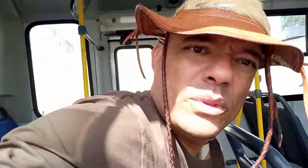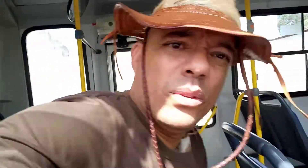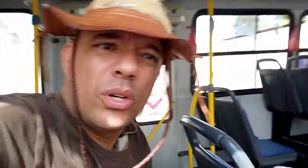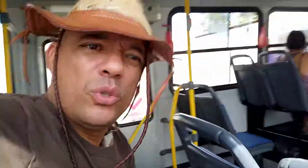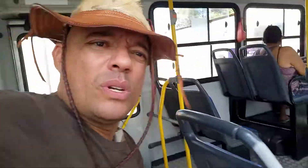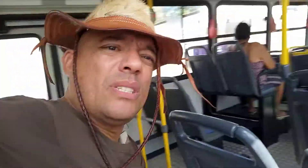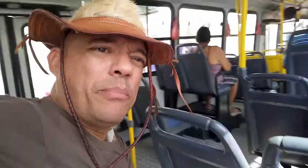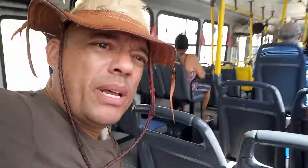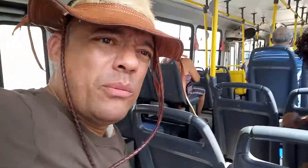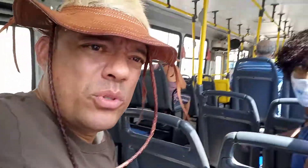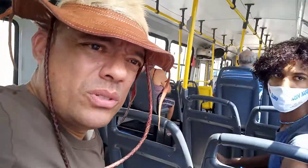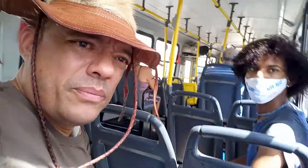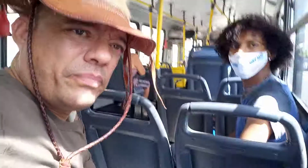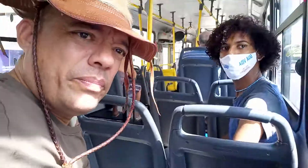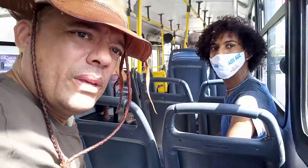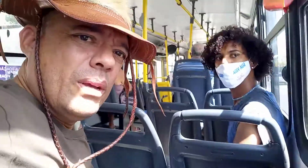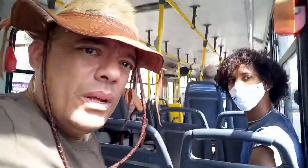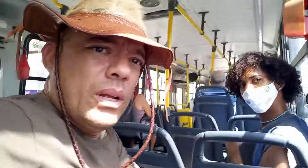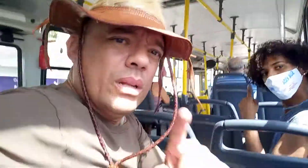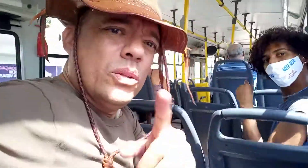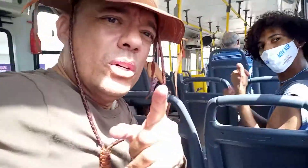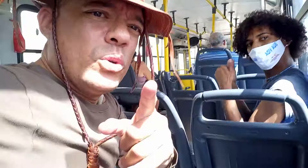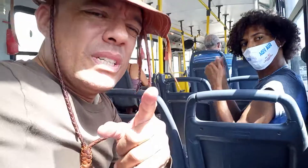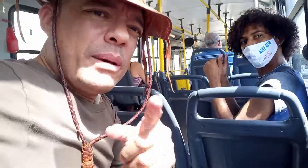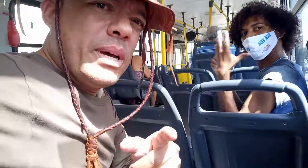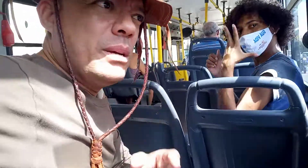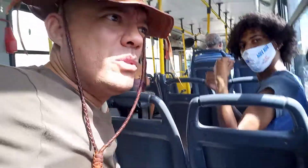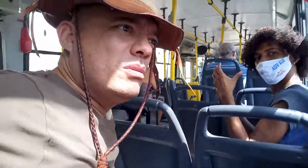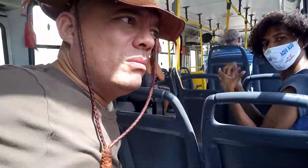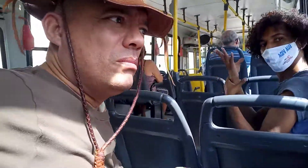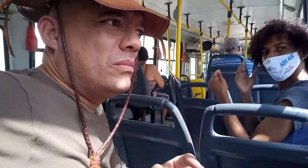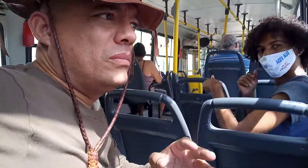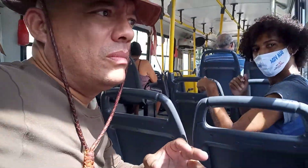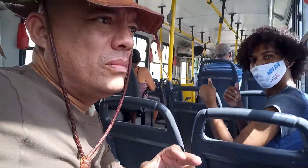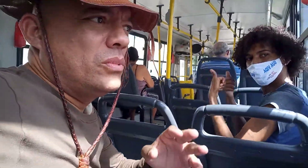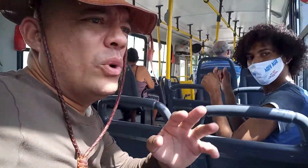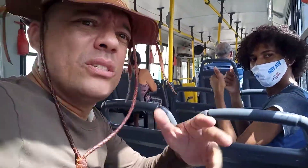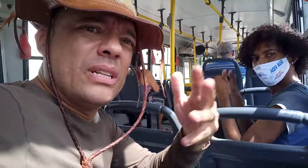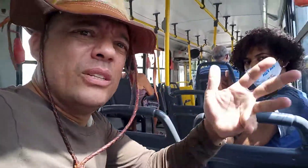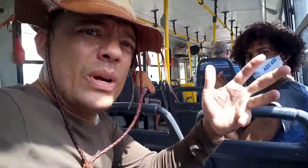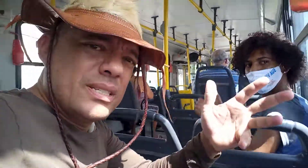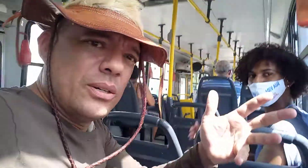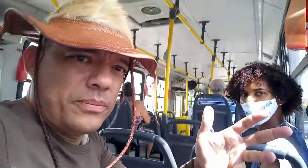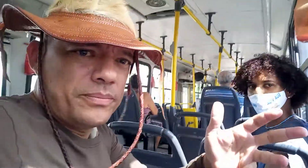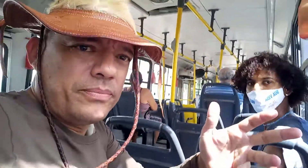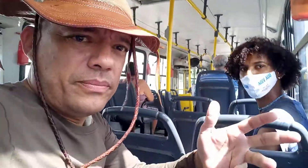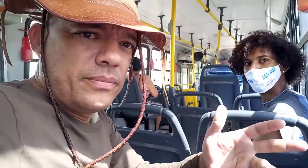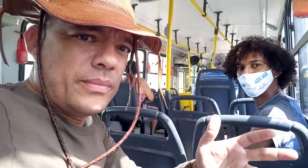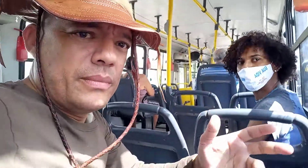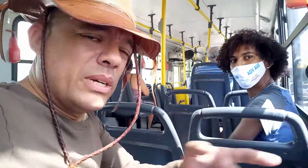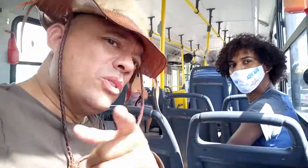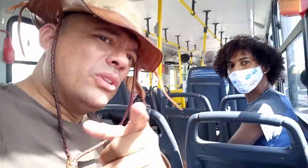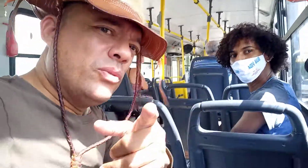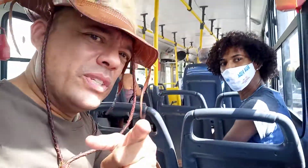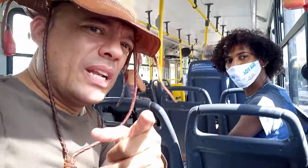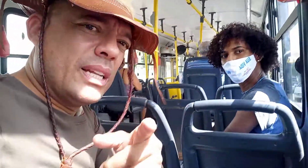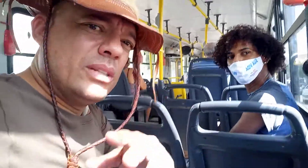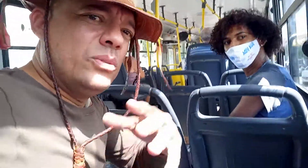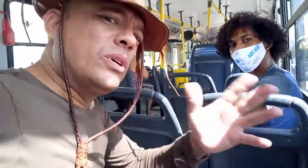nós nunca sabemos, nós nunca saberemos do resultado de uma ação. Mas se você não fizer nada, nunca